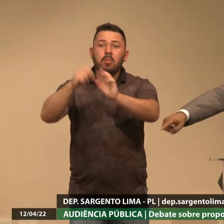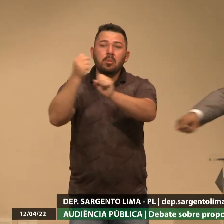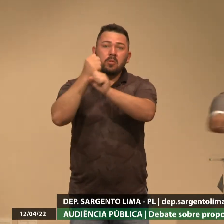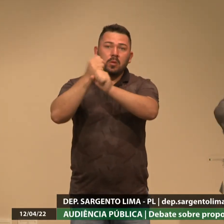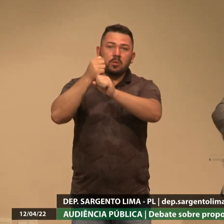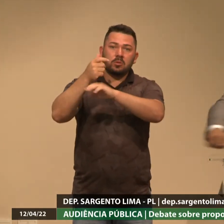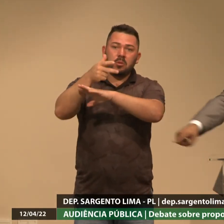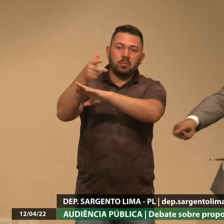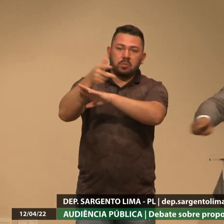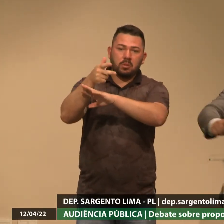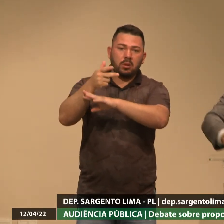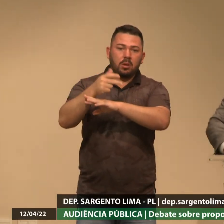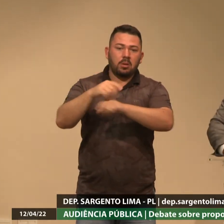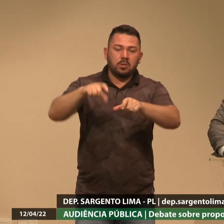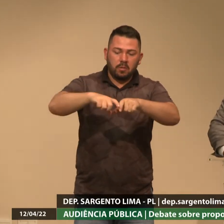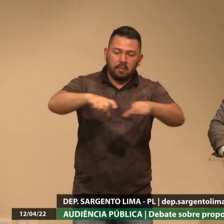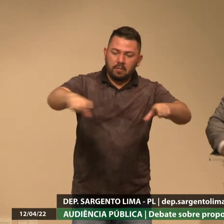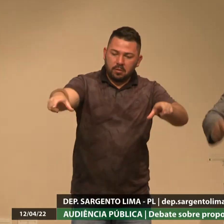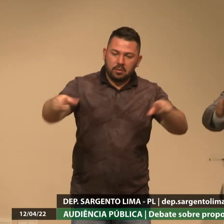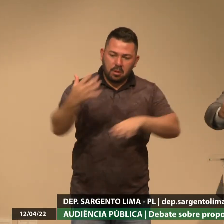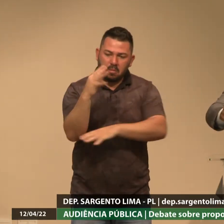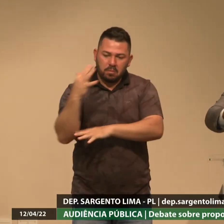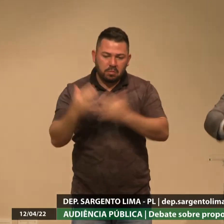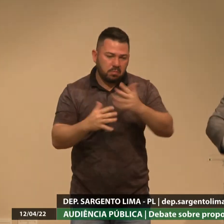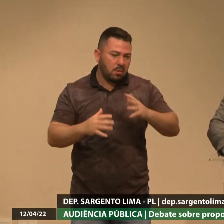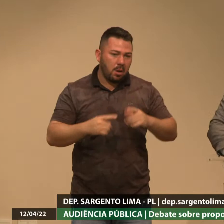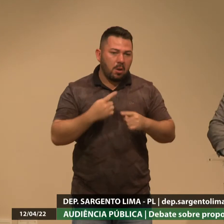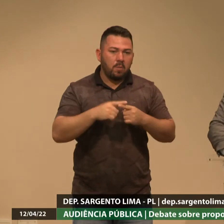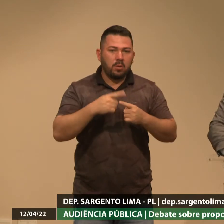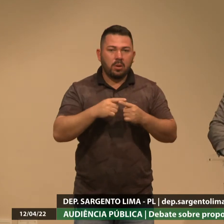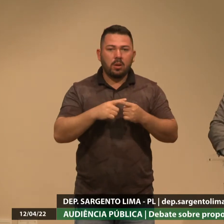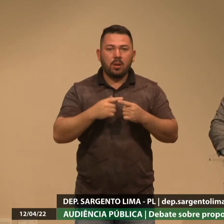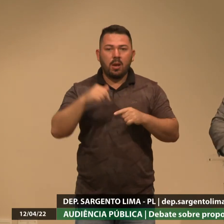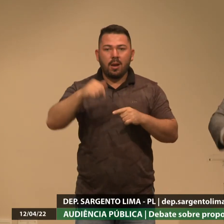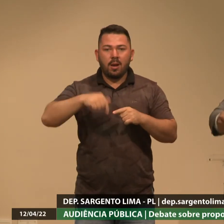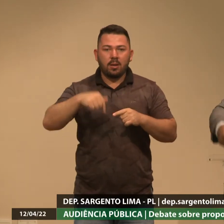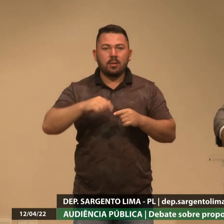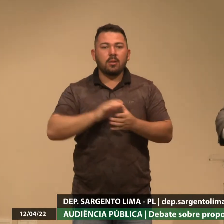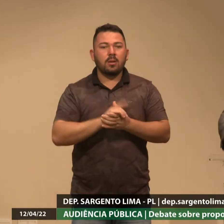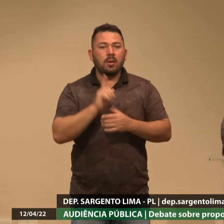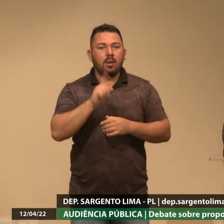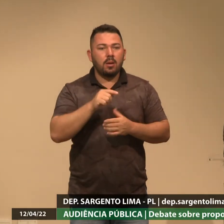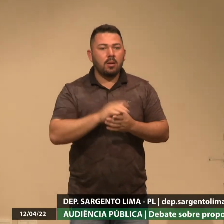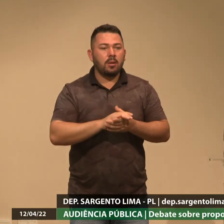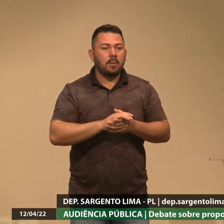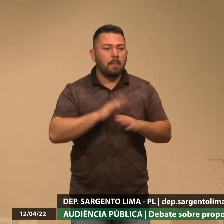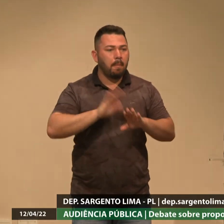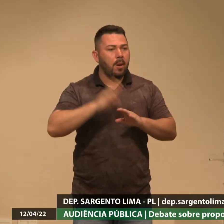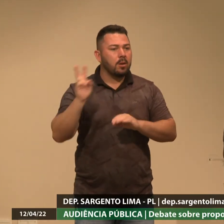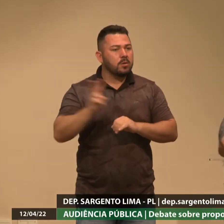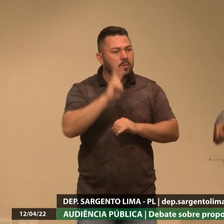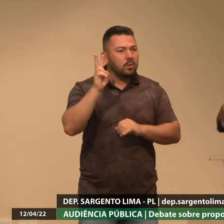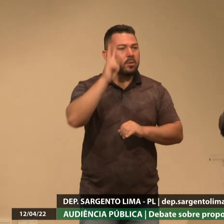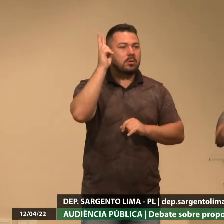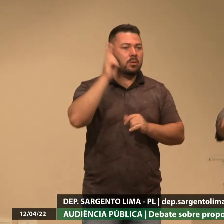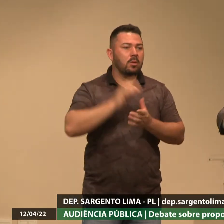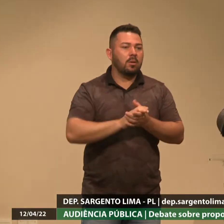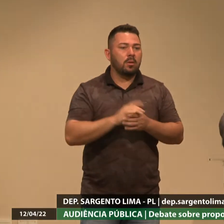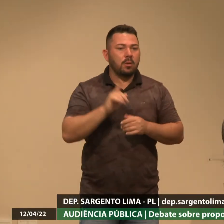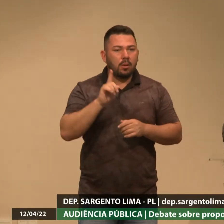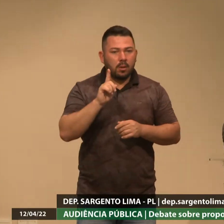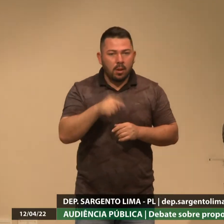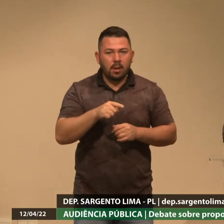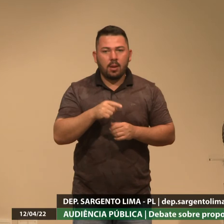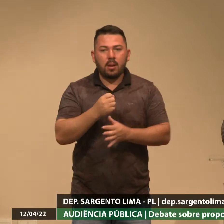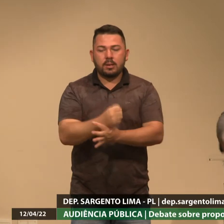isso se não fizer uma cerca viva na frente da empresa porque o nosso capital mais caro e que mais tem que ser valorizado o Estado de Santa Catarina